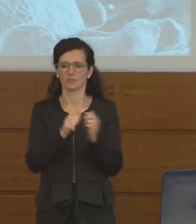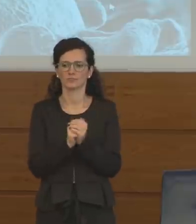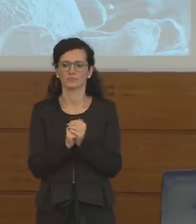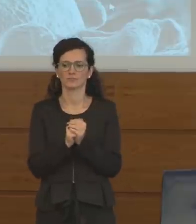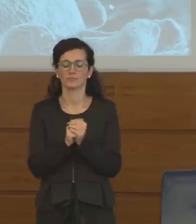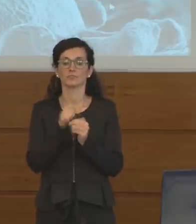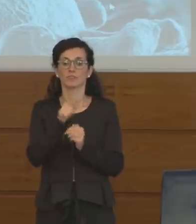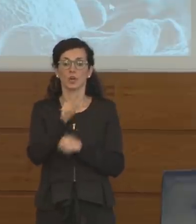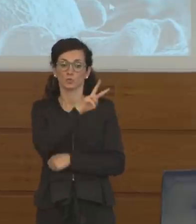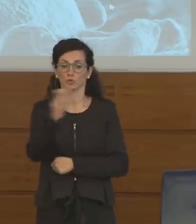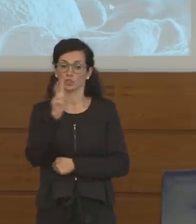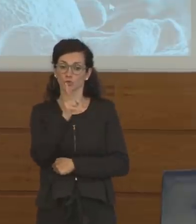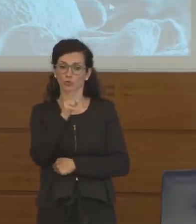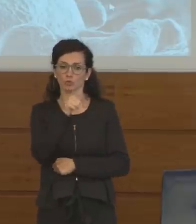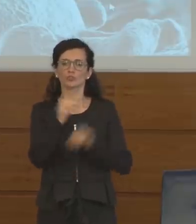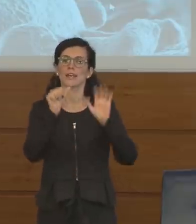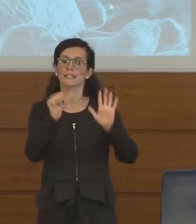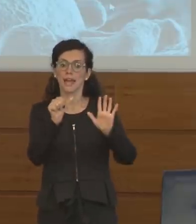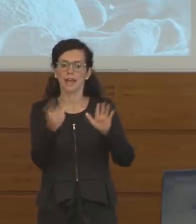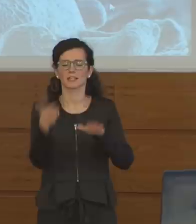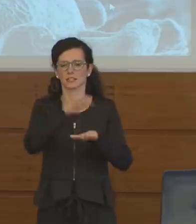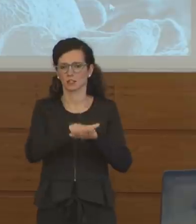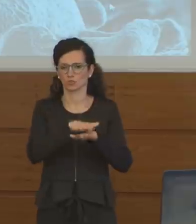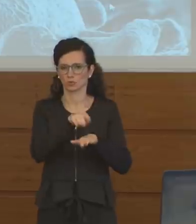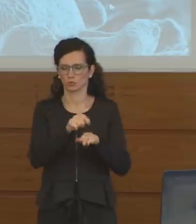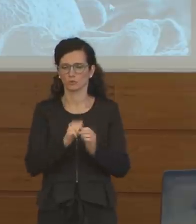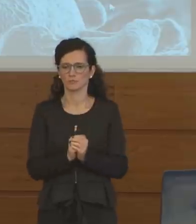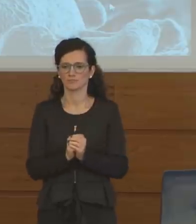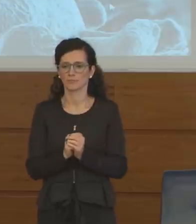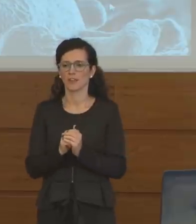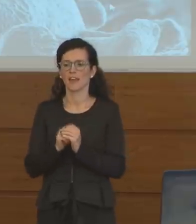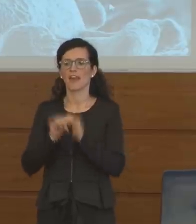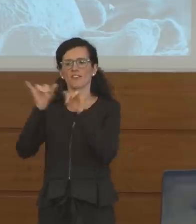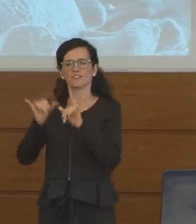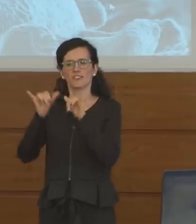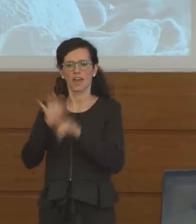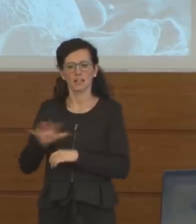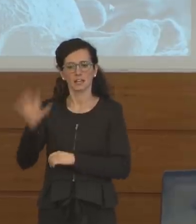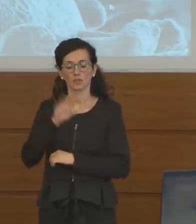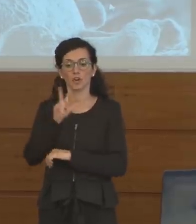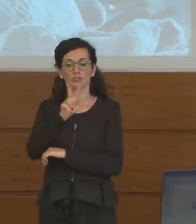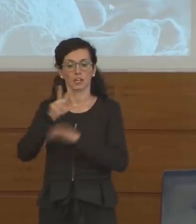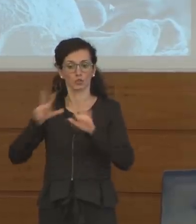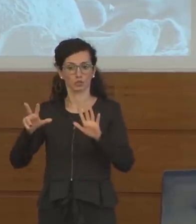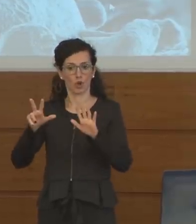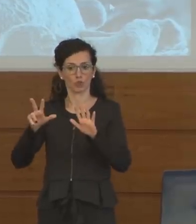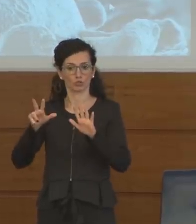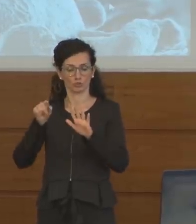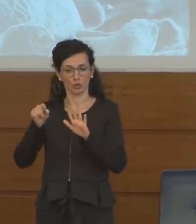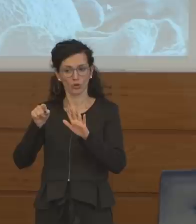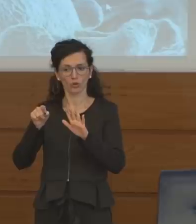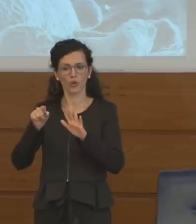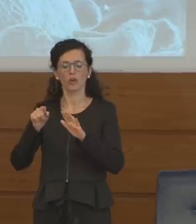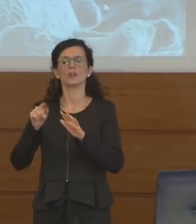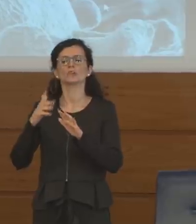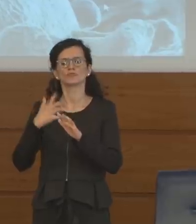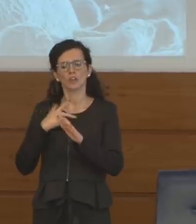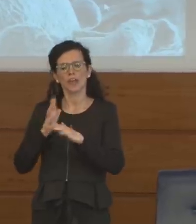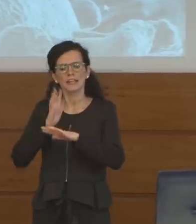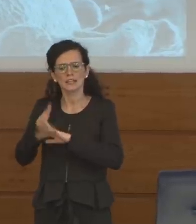dei 212 6 deceduti. Veneto, 38 unità con un incremento di 5